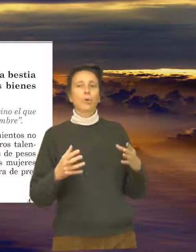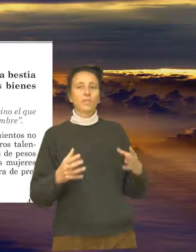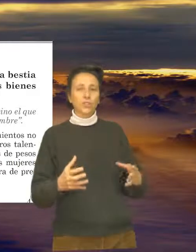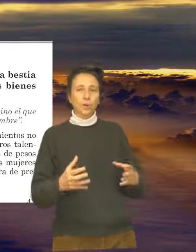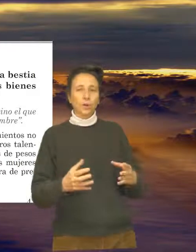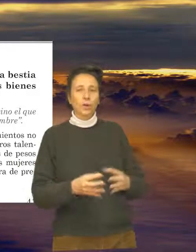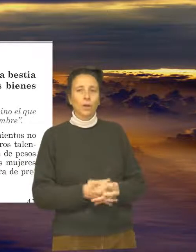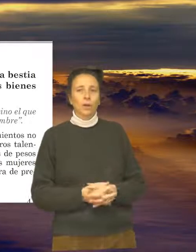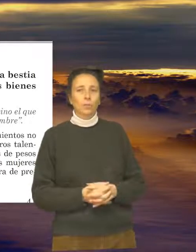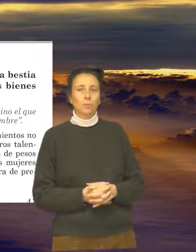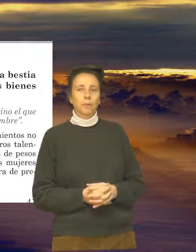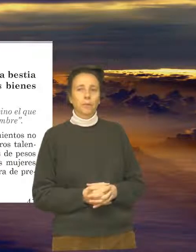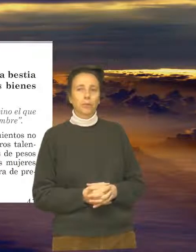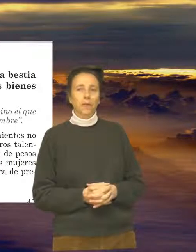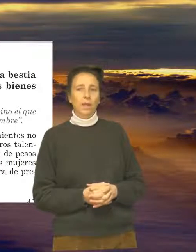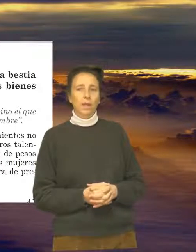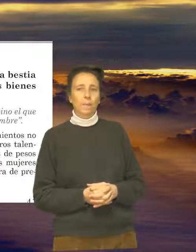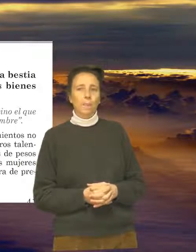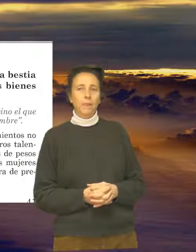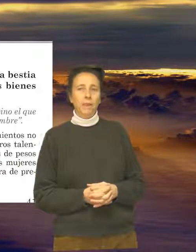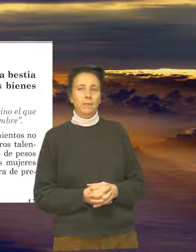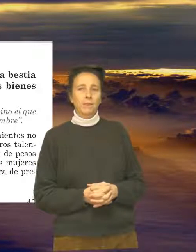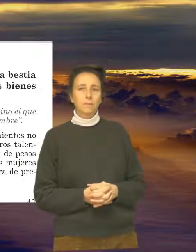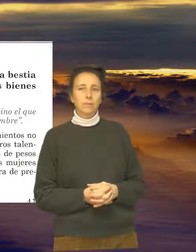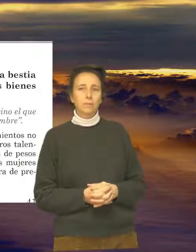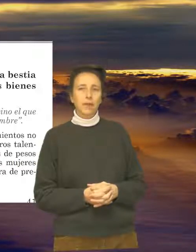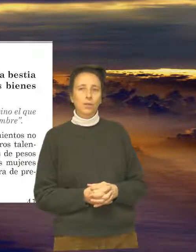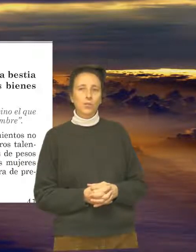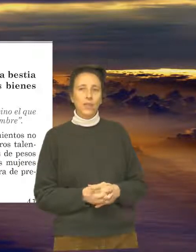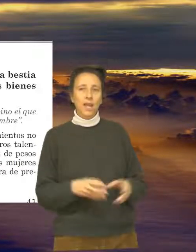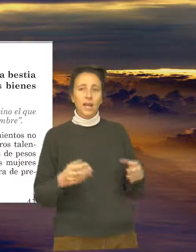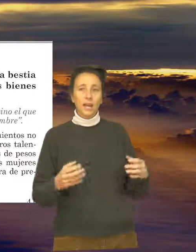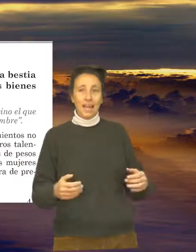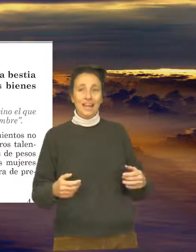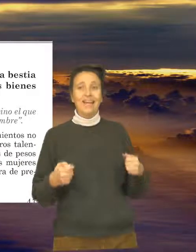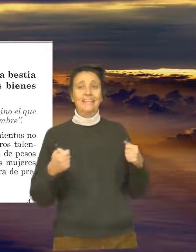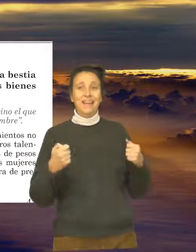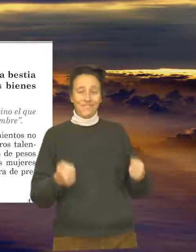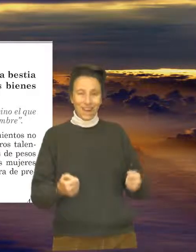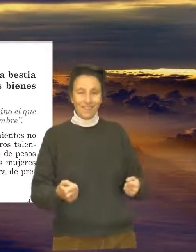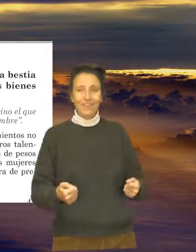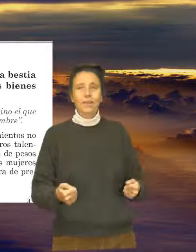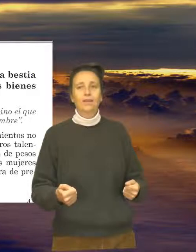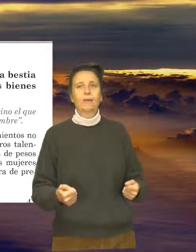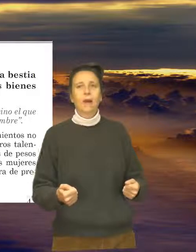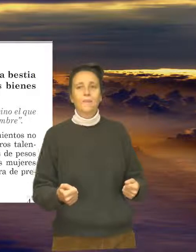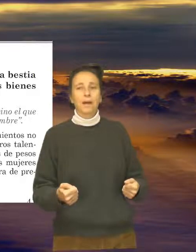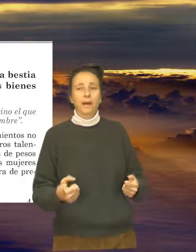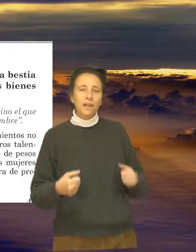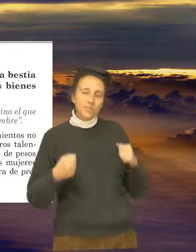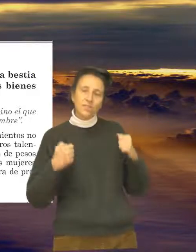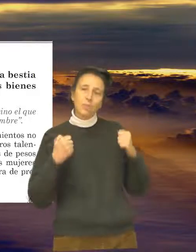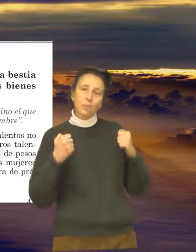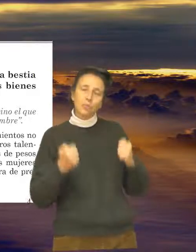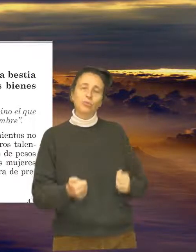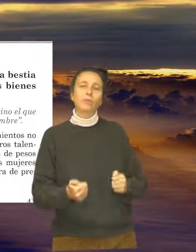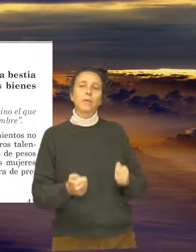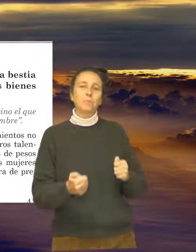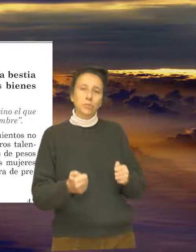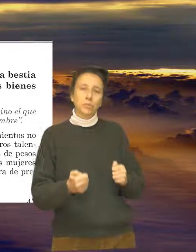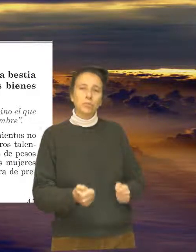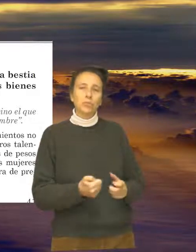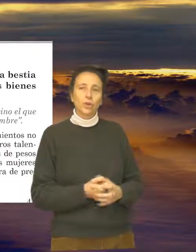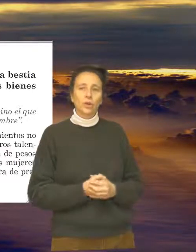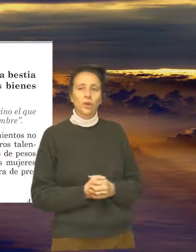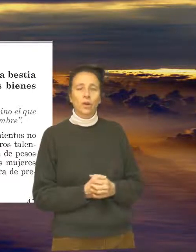hay una progresión. Porque si primero se establece la marca, es decir, se produce